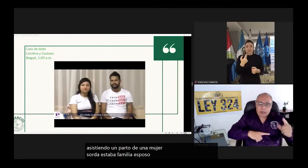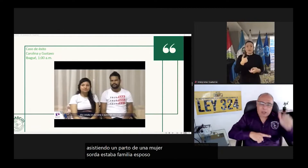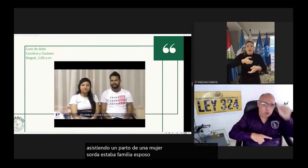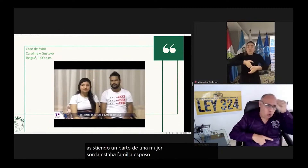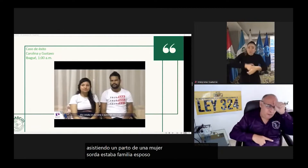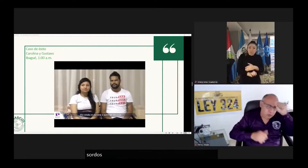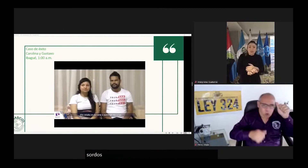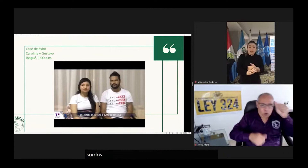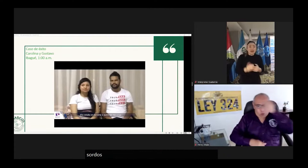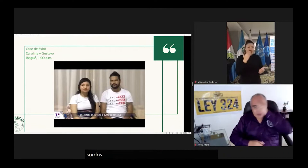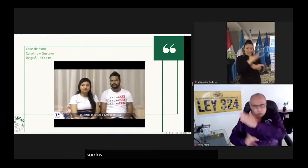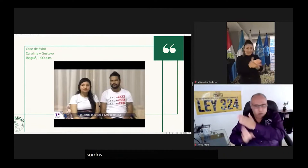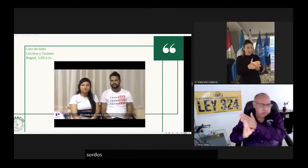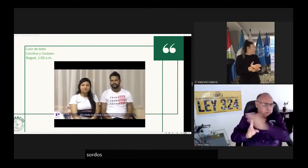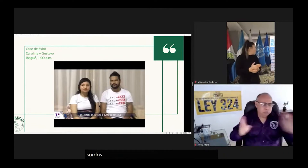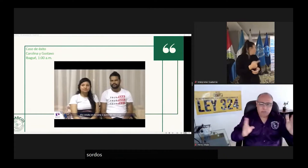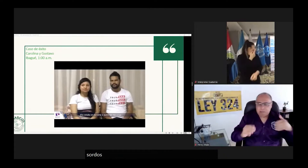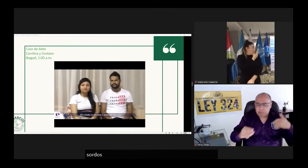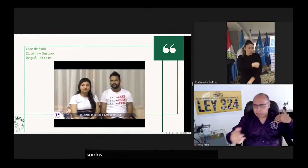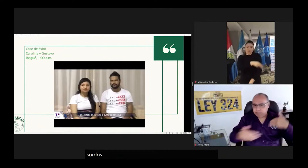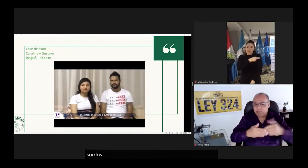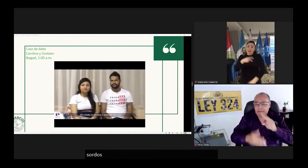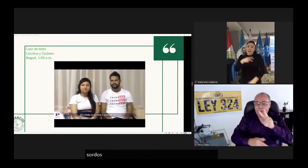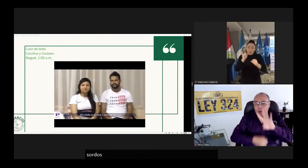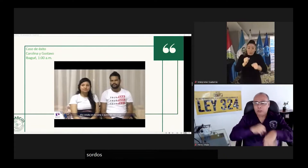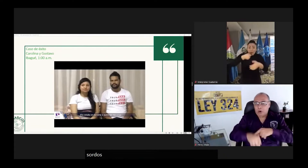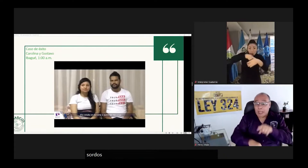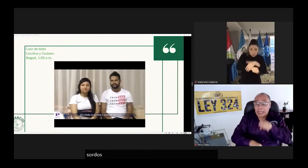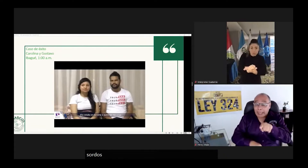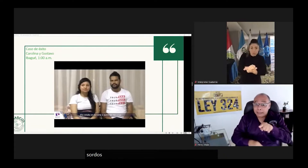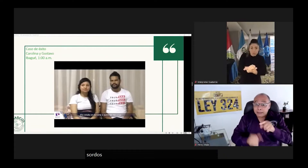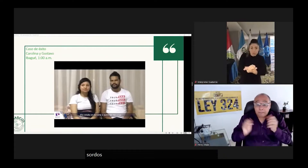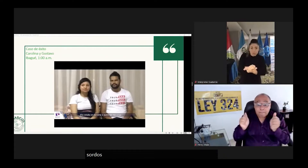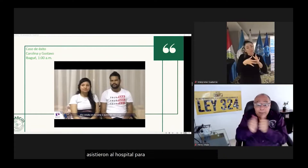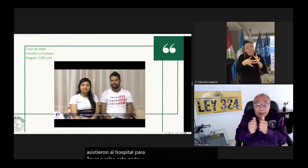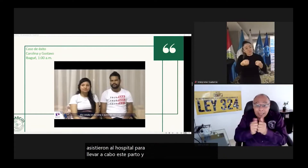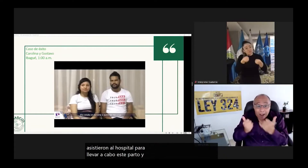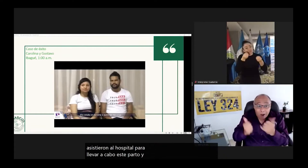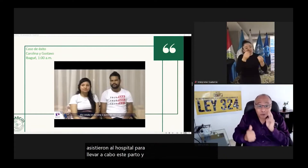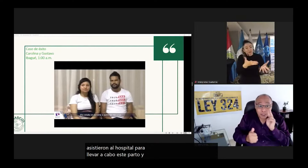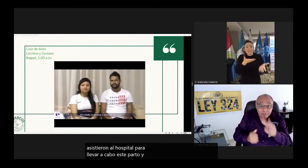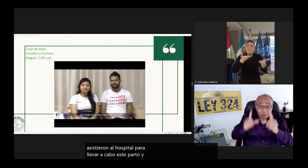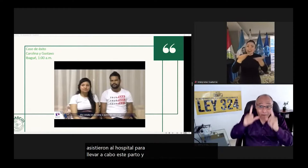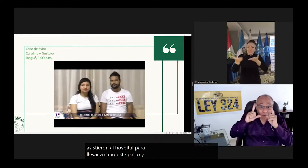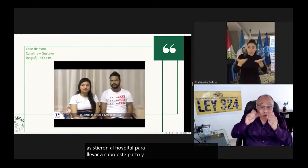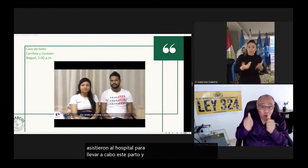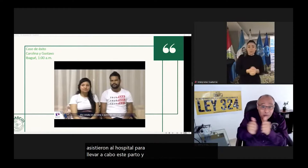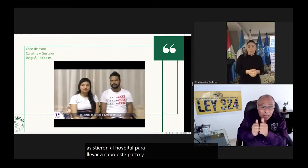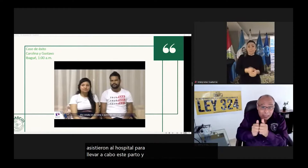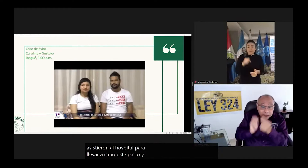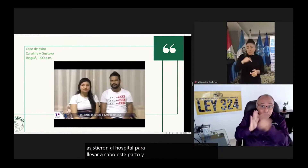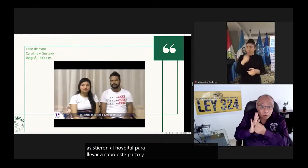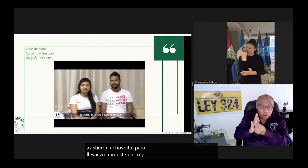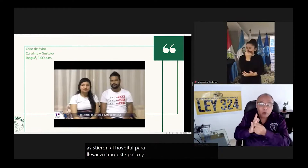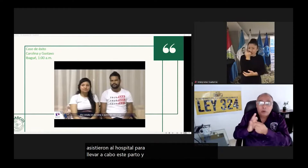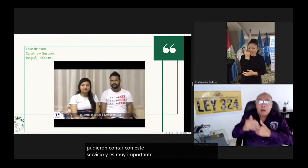asistieron al hospital para llevar a cabo este parto y pudieron contar con este servicio. Y es muy importante tener en cuenta